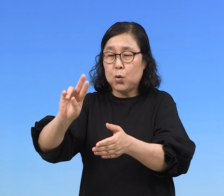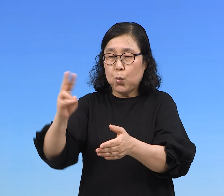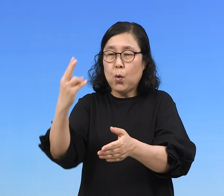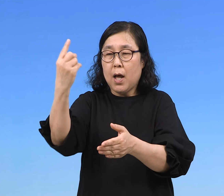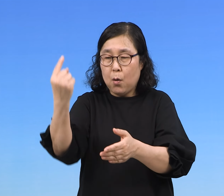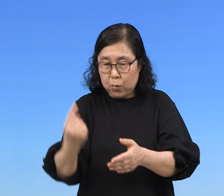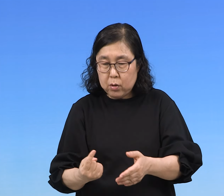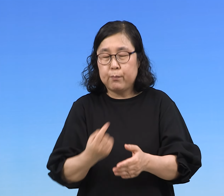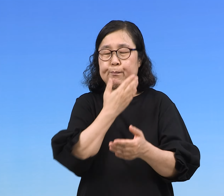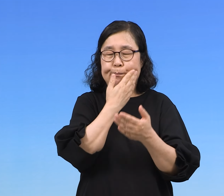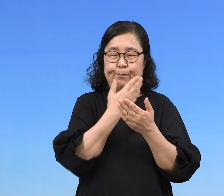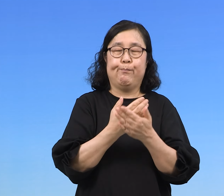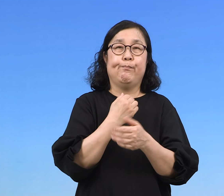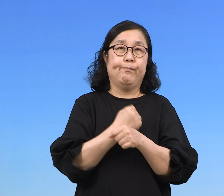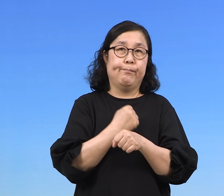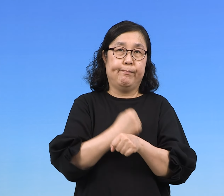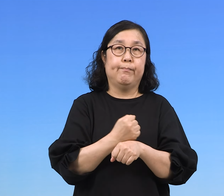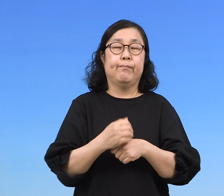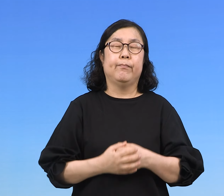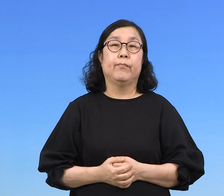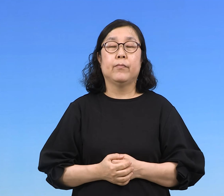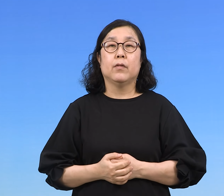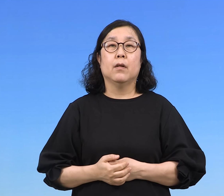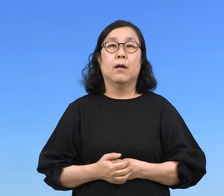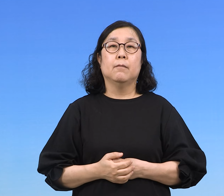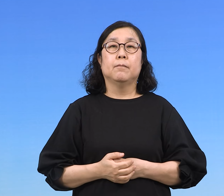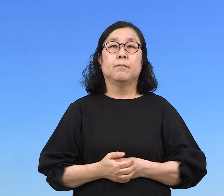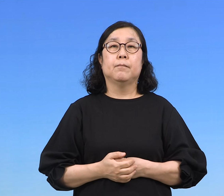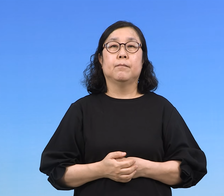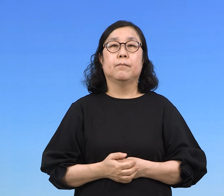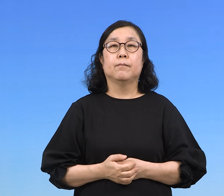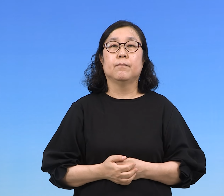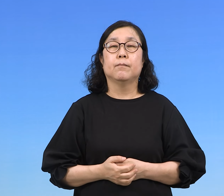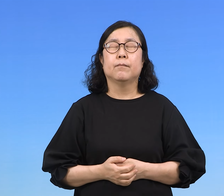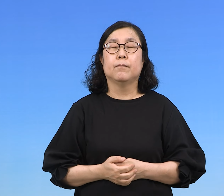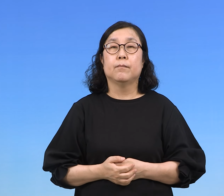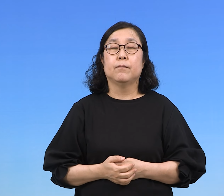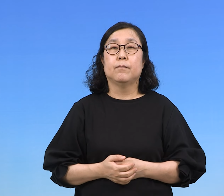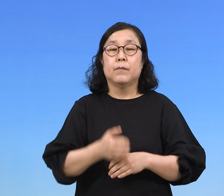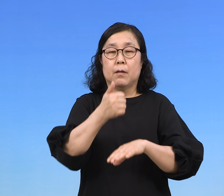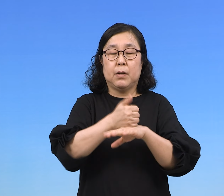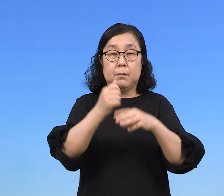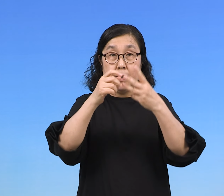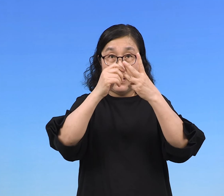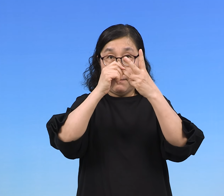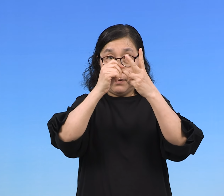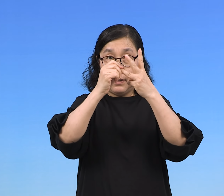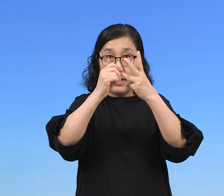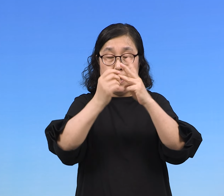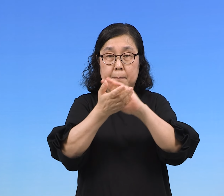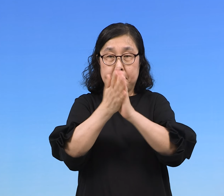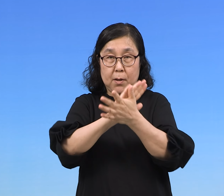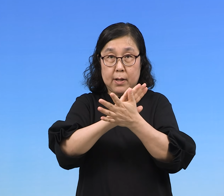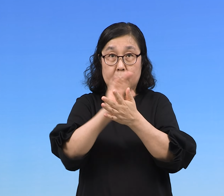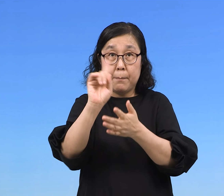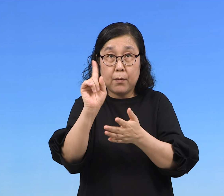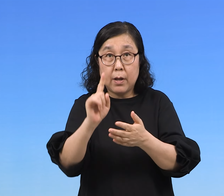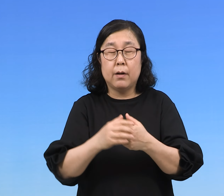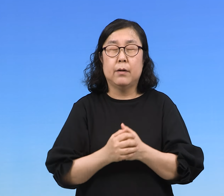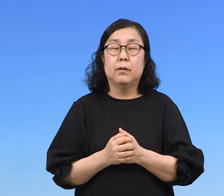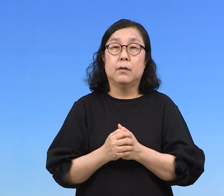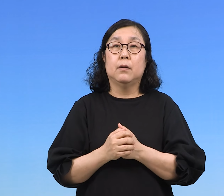중요하잖아요. 그런가 하면 마지막 세 번째로 이 말씀으로 인한 변화